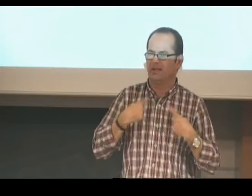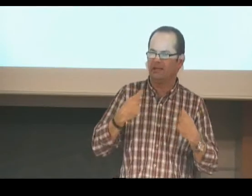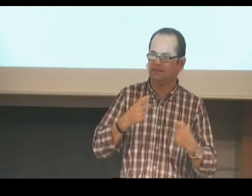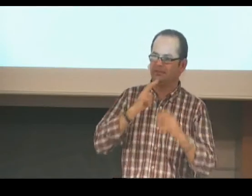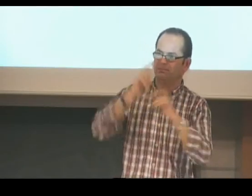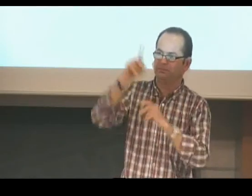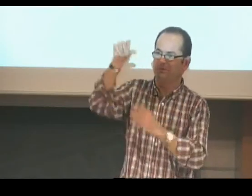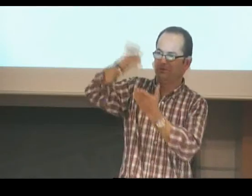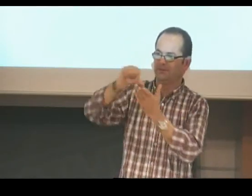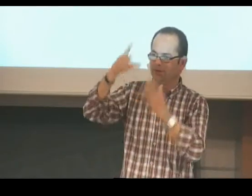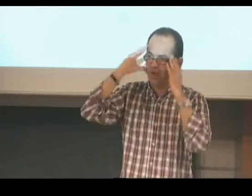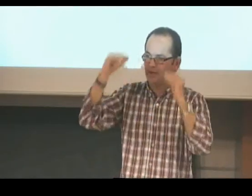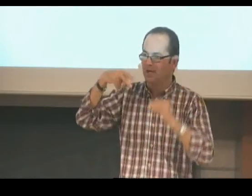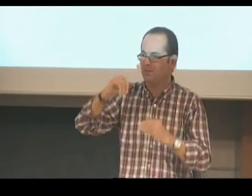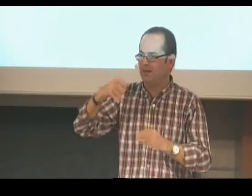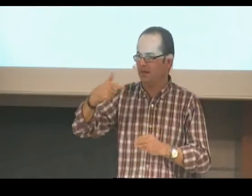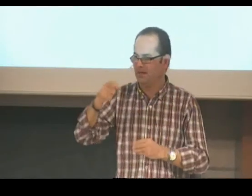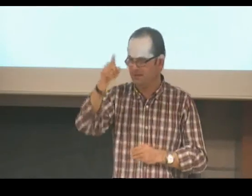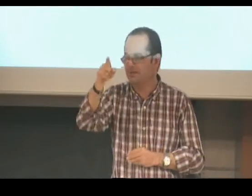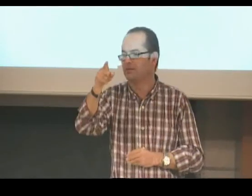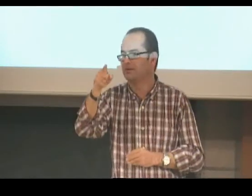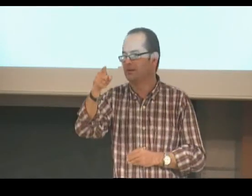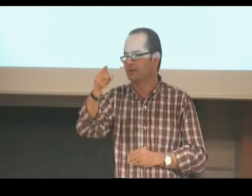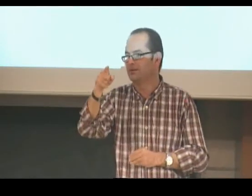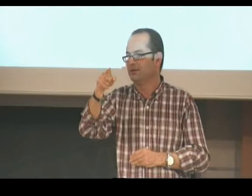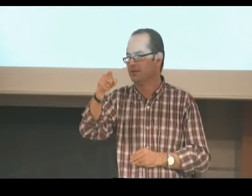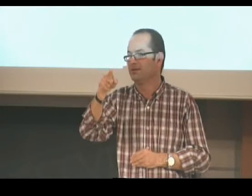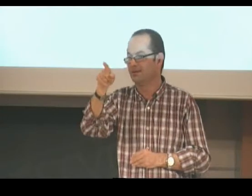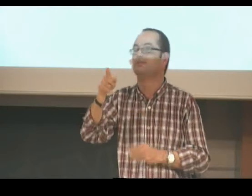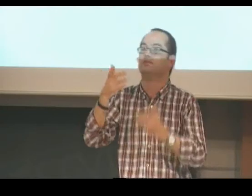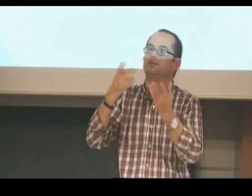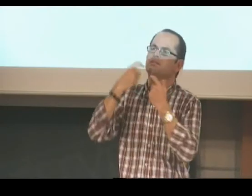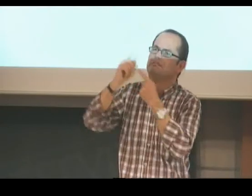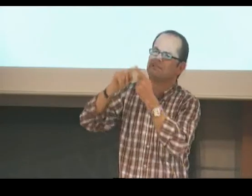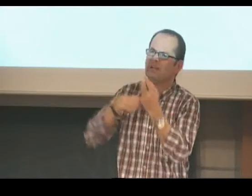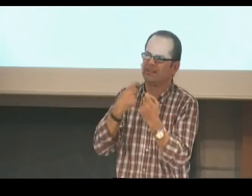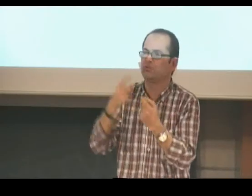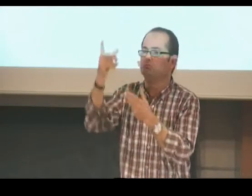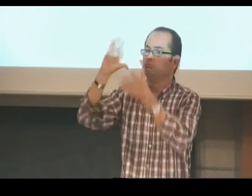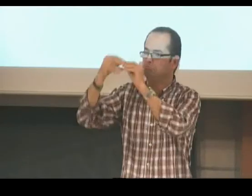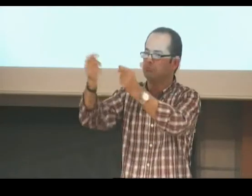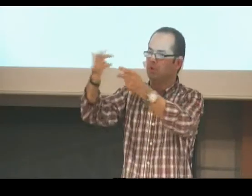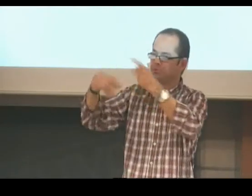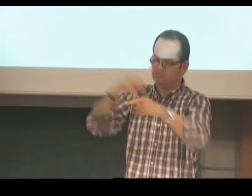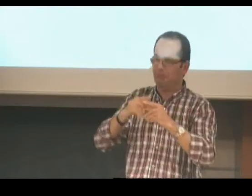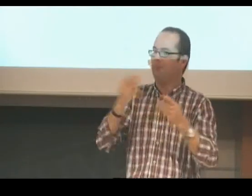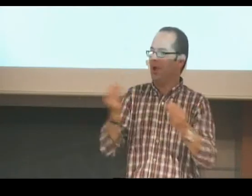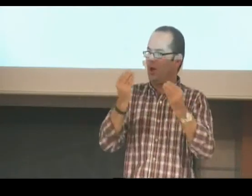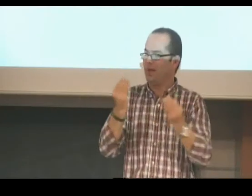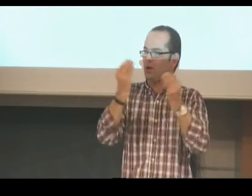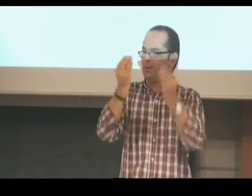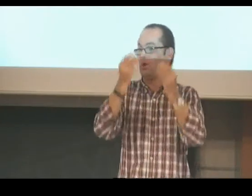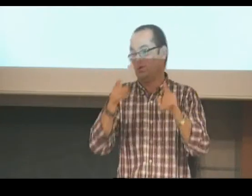molts canvis. I jo hi ha vegades que em sorgeixen necessitats i contactem amb aquesta ciutat holandesa que van ser els encarregats